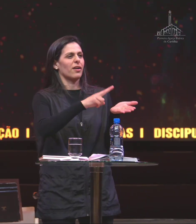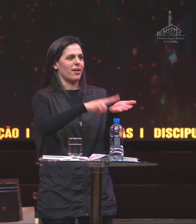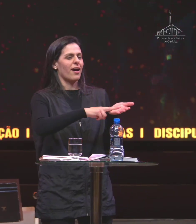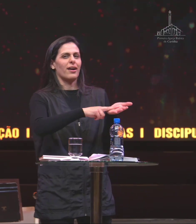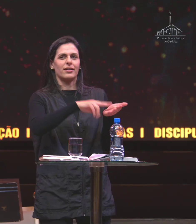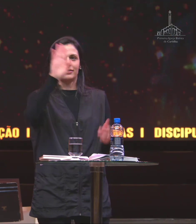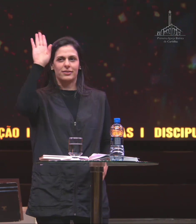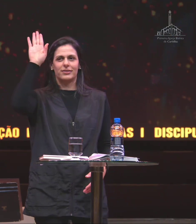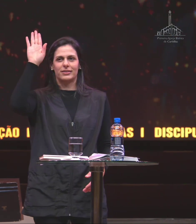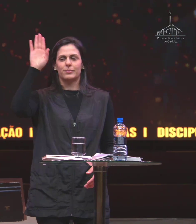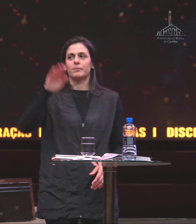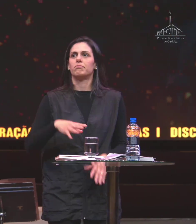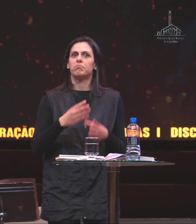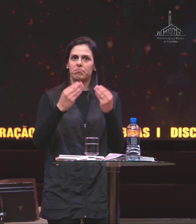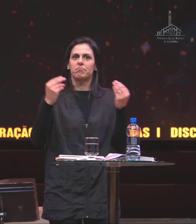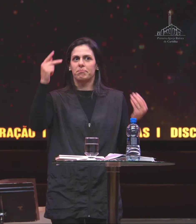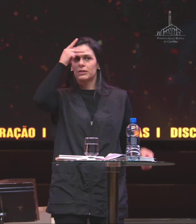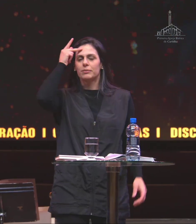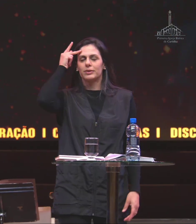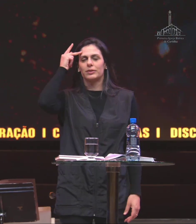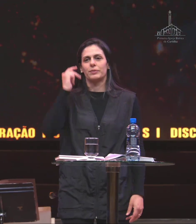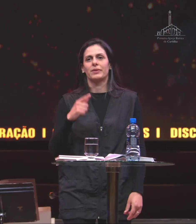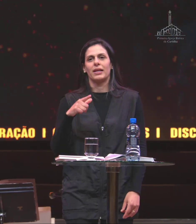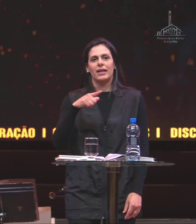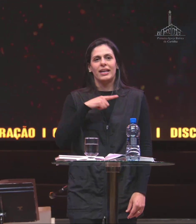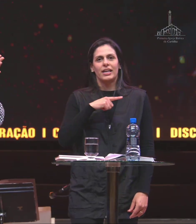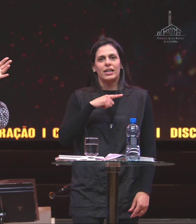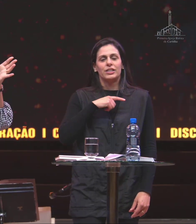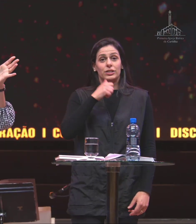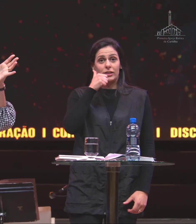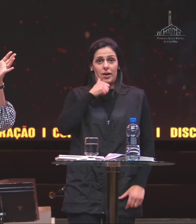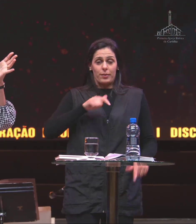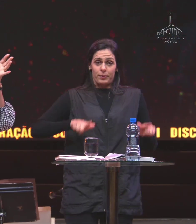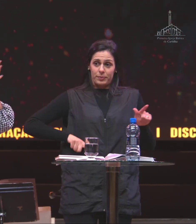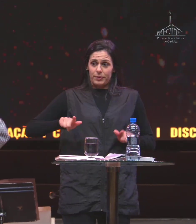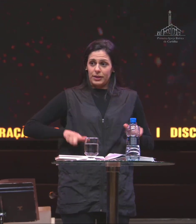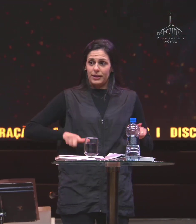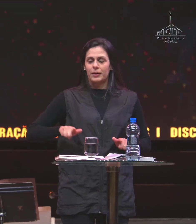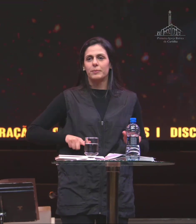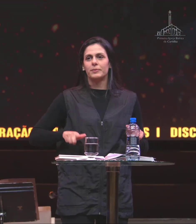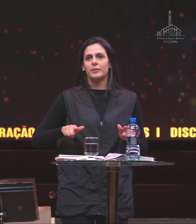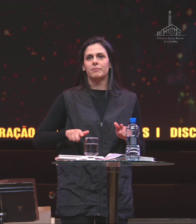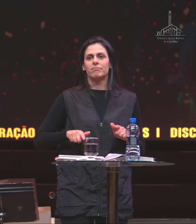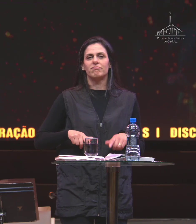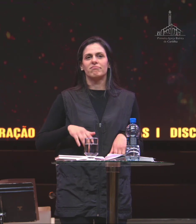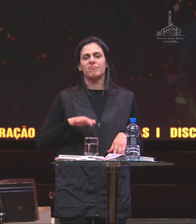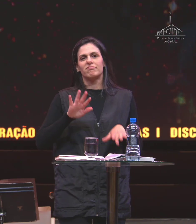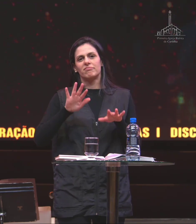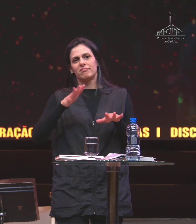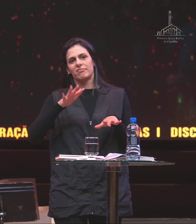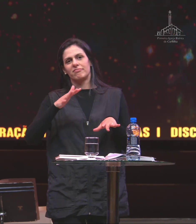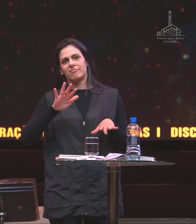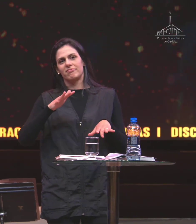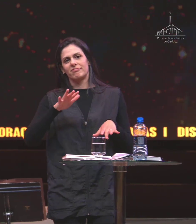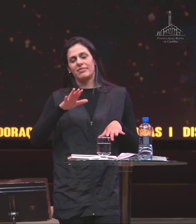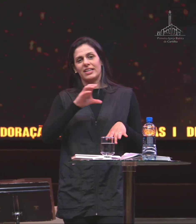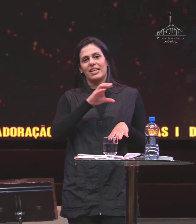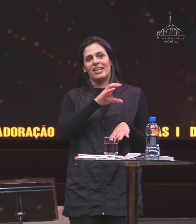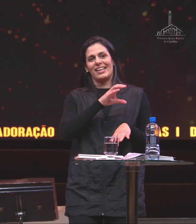ensinamentos, né, para a nossa vida. Voltando lá para o texto bíblico, eu vou ler aqui na minha Bíblia agora, ou vou ler aqui no